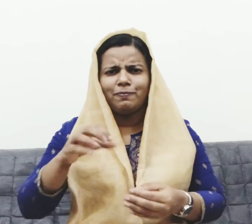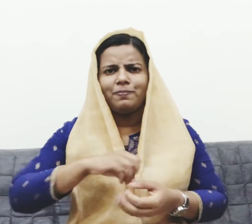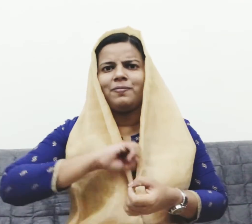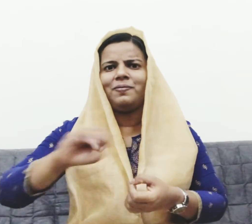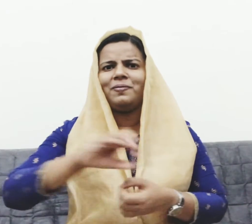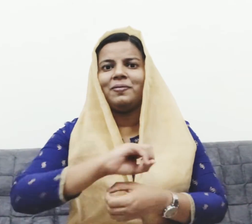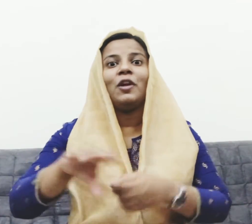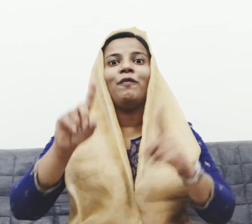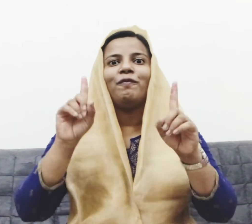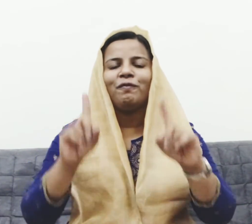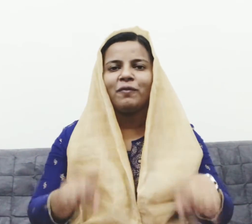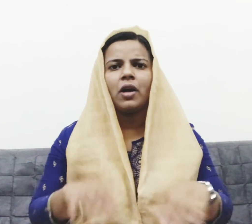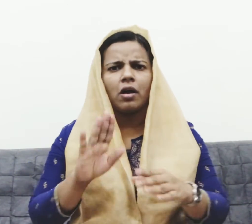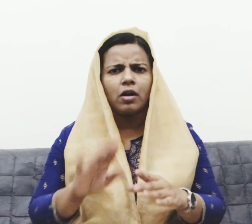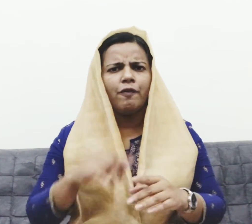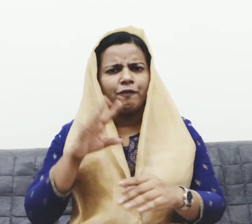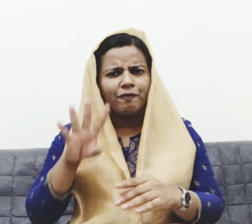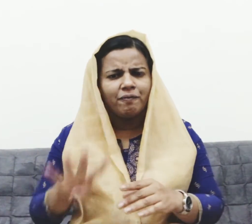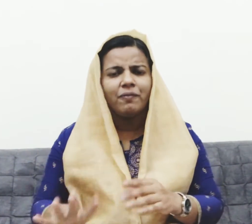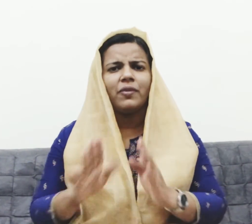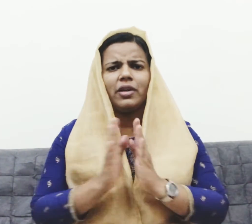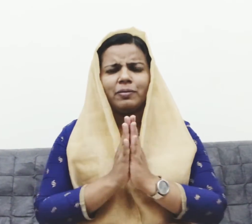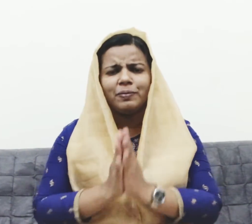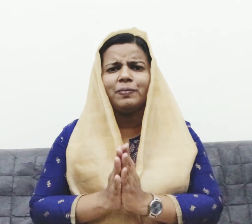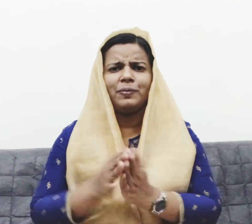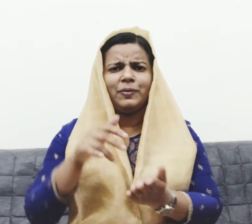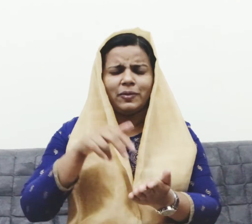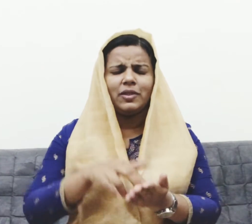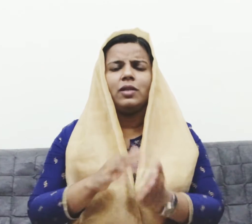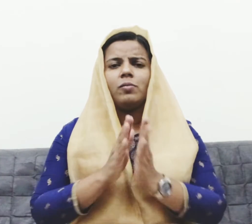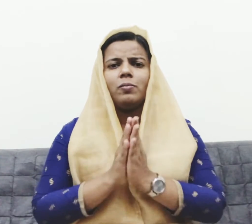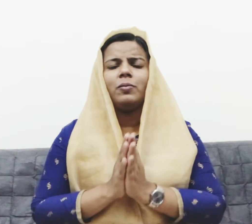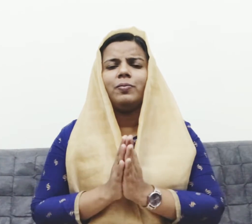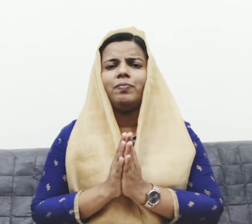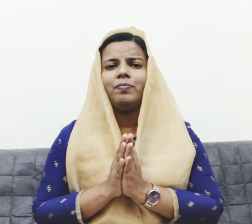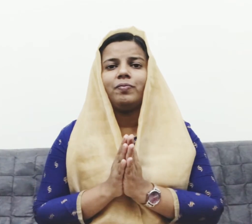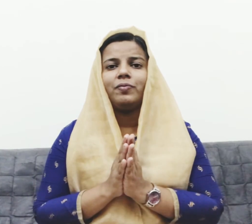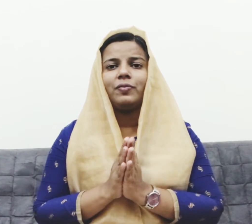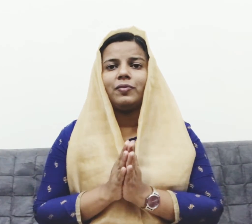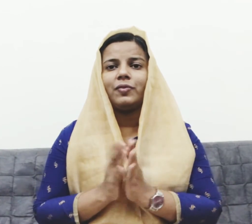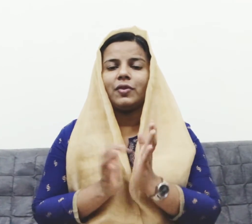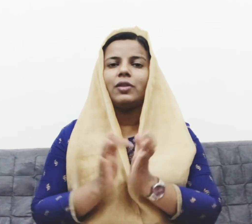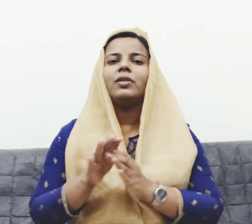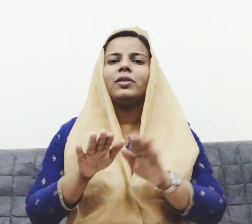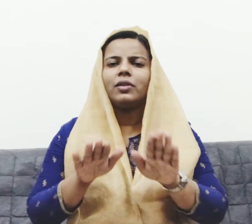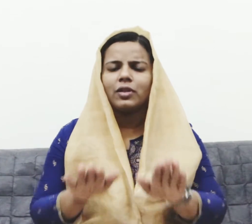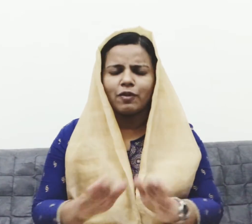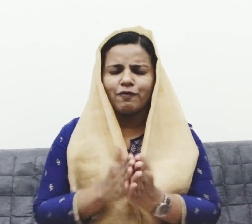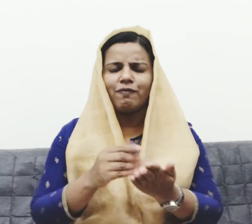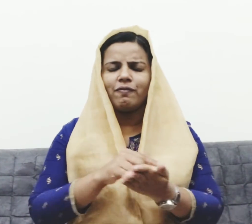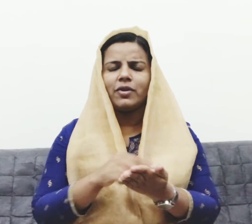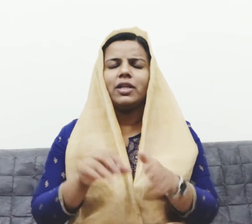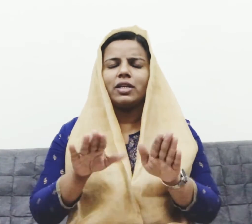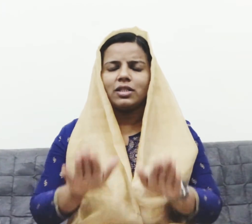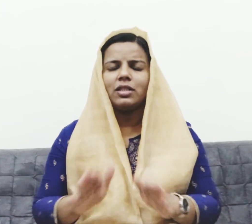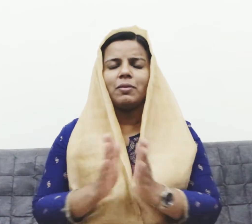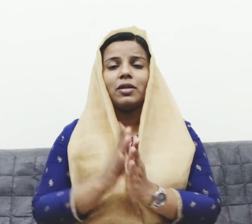വിറക്കി കളഞ്ഞേക്കണം. ഹല്ലേലൂയ. അതാത് ദിവസം വൈകിട്ട് നമ്മൾ കർത്താവിൻ്റെ സന്നിധിയിൽ, കർത്താവിൻ്റെ പാദത്തിൽ തിരുവചനവുമായിട്ടിരിക്കുമ്പോൾ